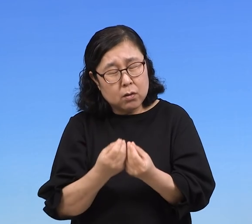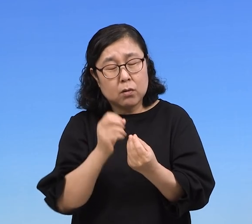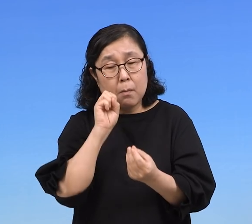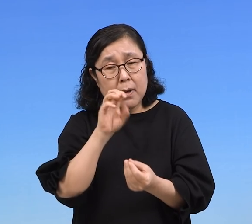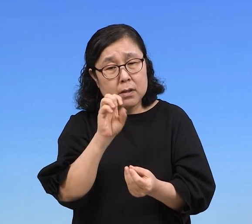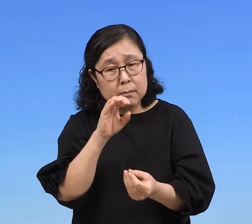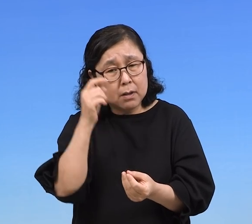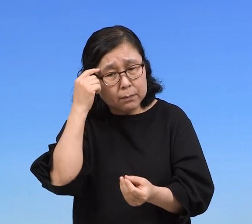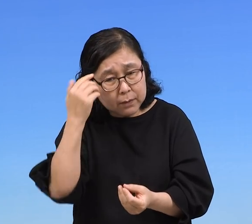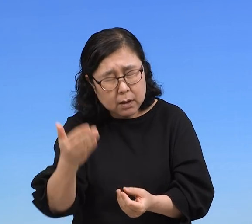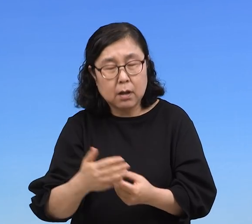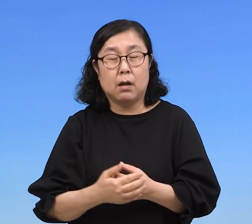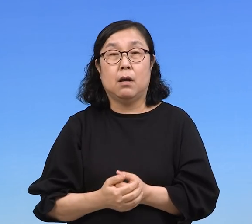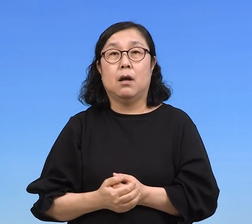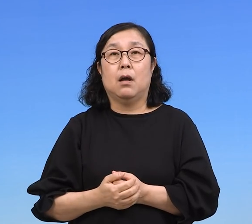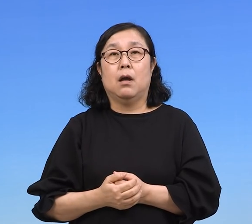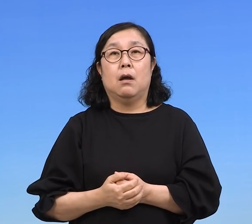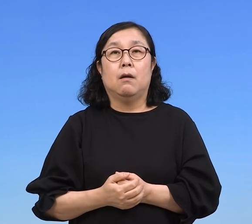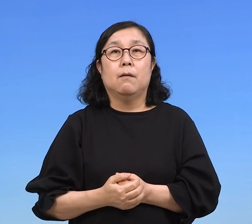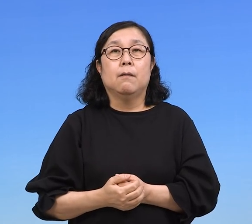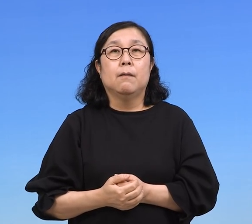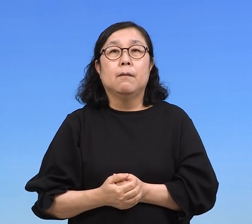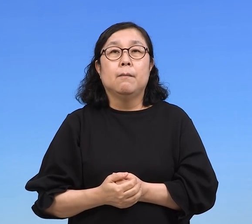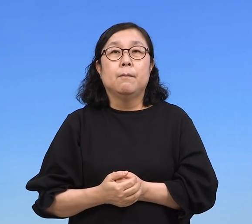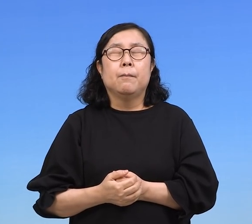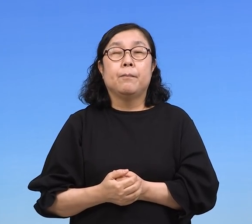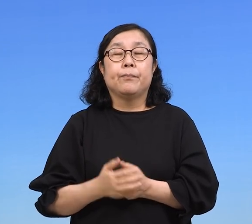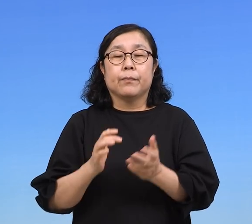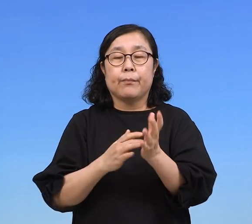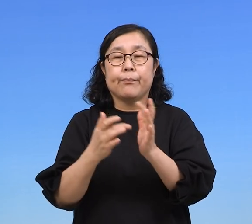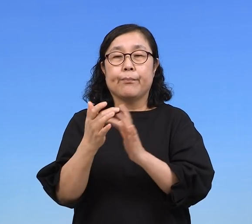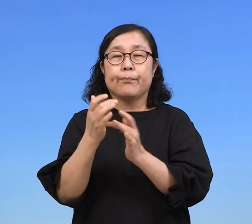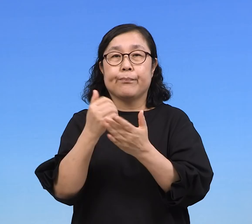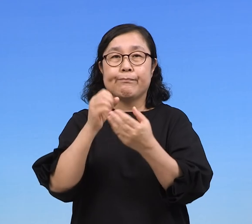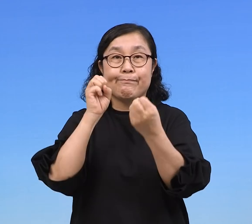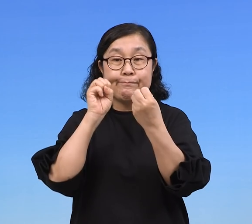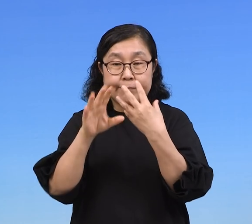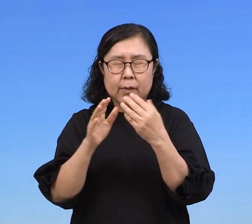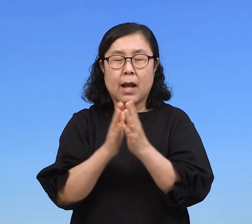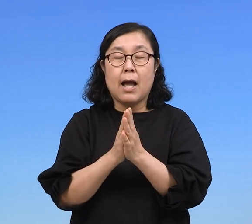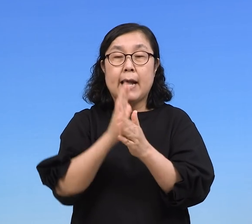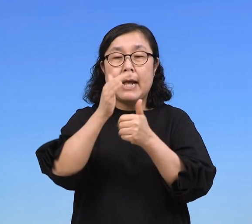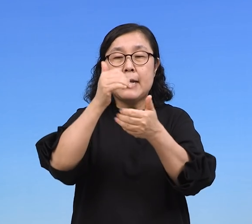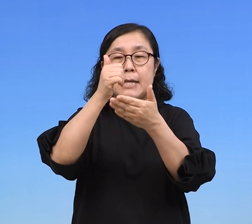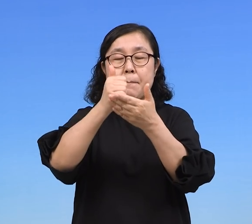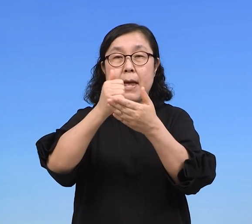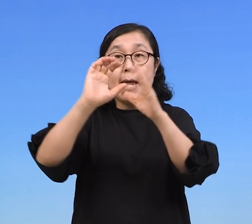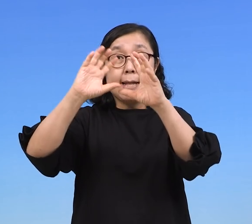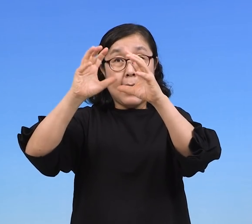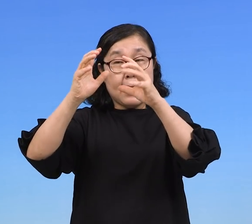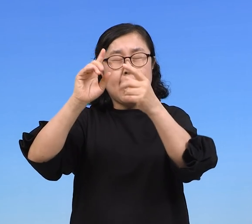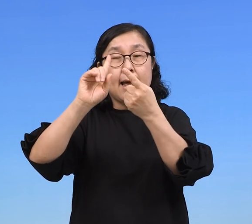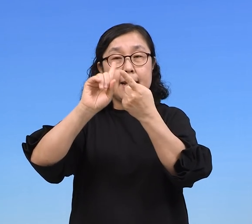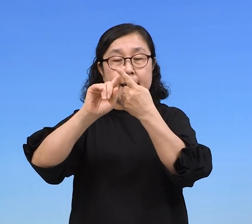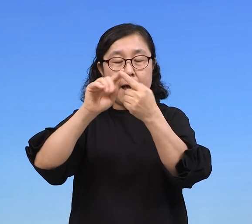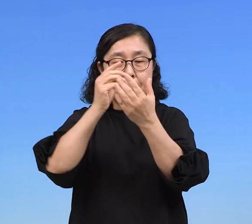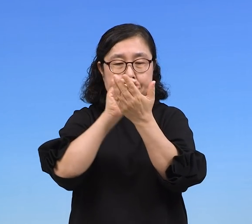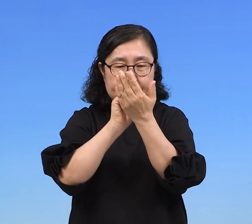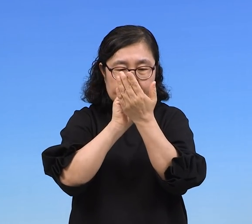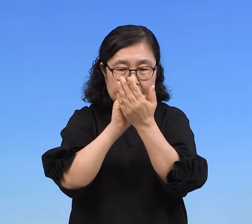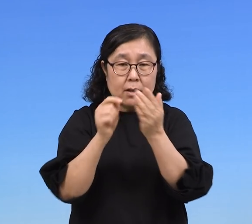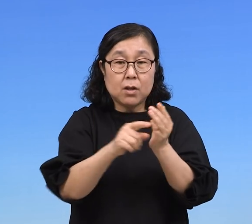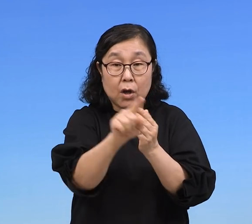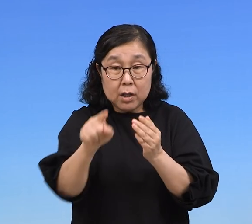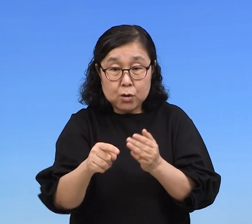말씀하십니까? 그랬더니 예수님이 대답하시기를 11절 12절입니다. 이르시되 하나님 나라의